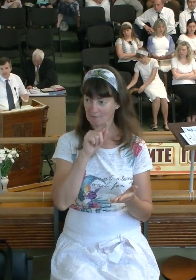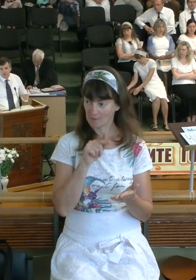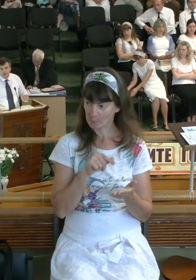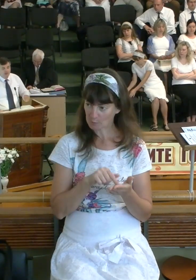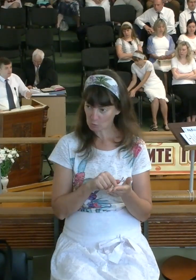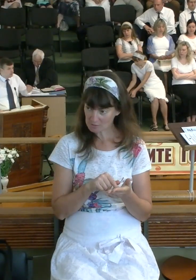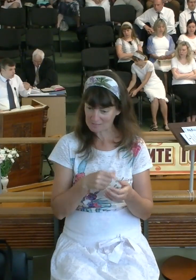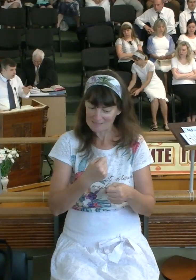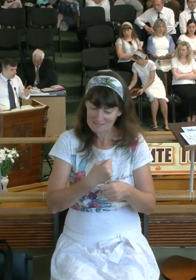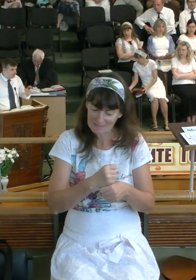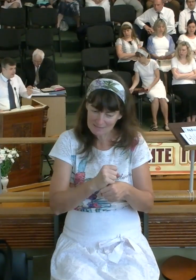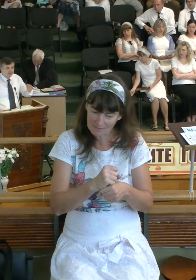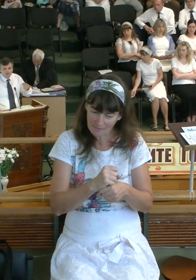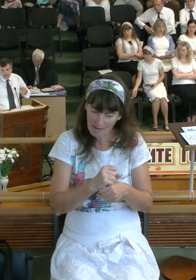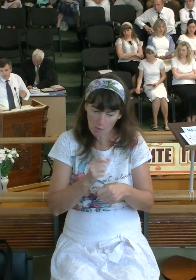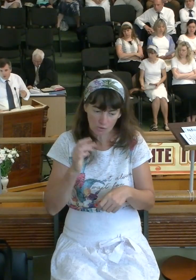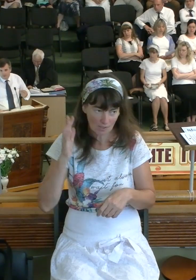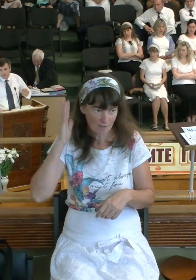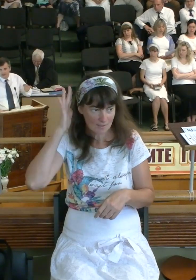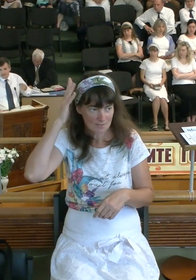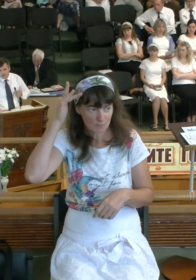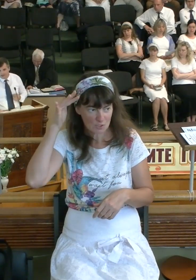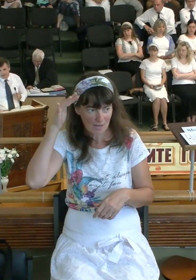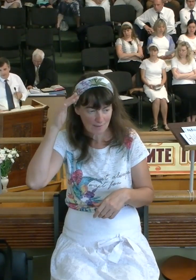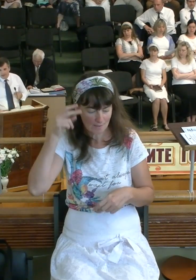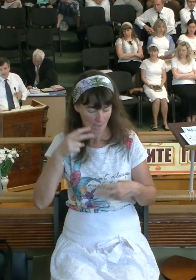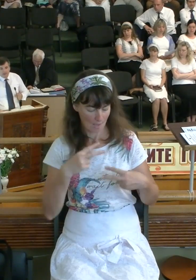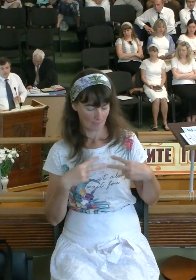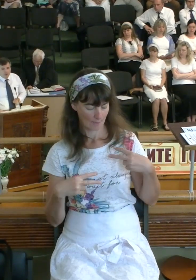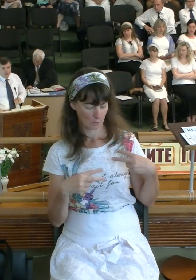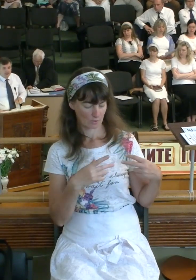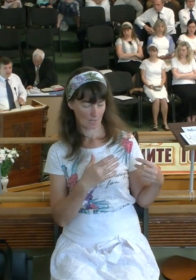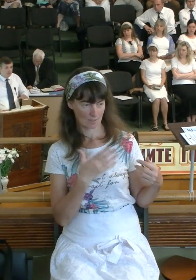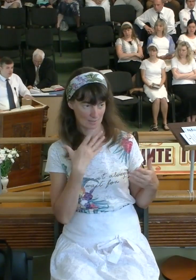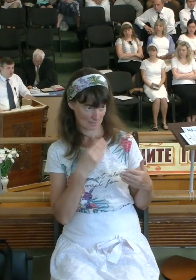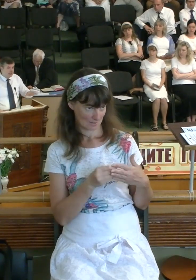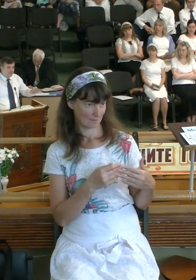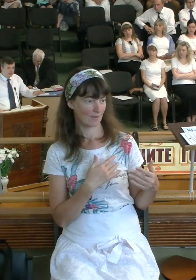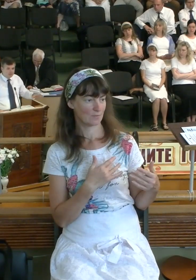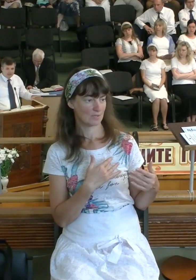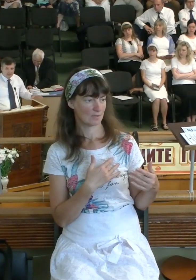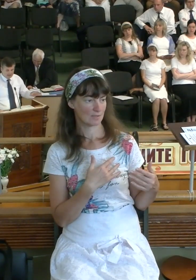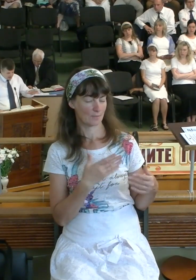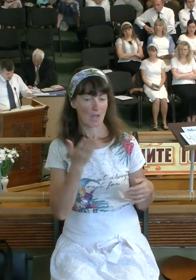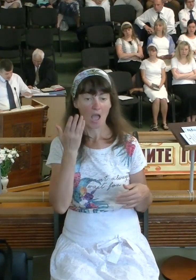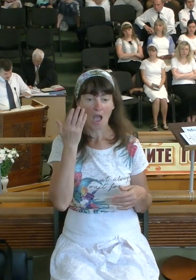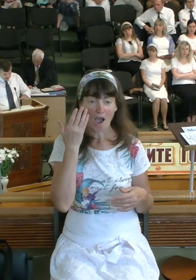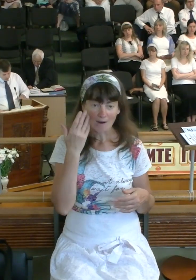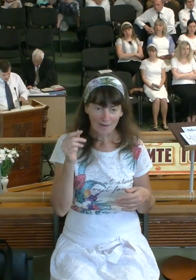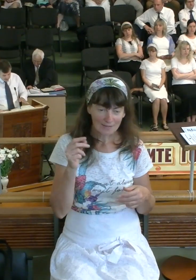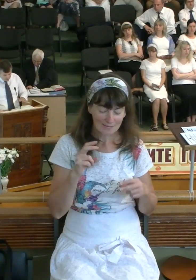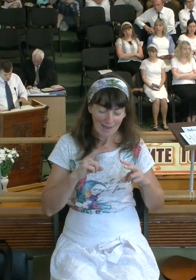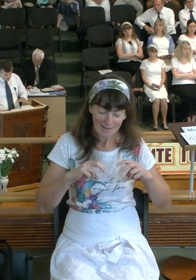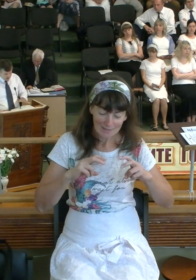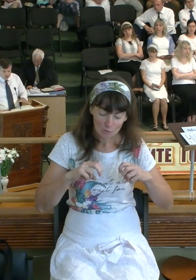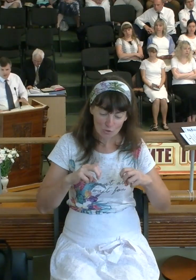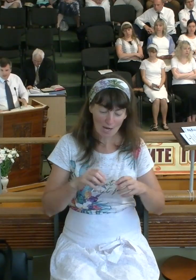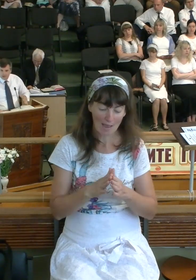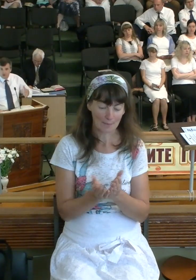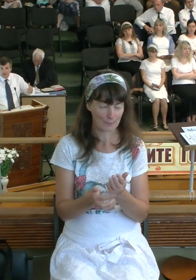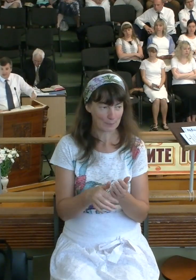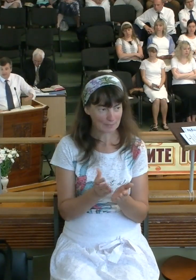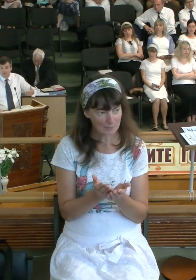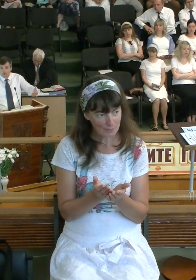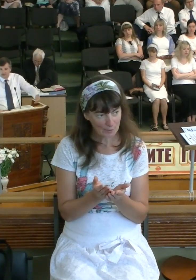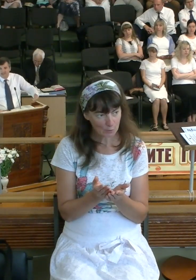вами заглянуть внутрь своего сердца. Потому что когда мы изучаем из Писания, когда мы задаем эти вопросы и